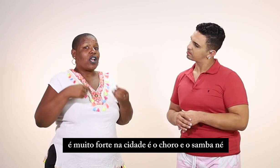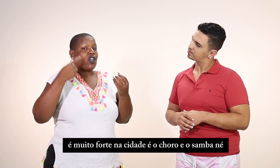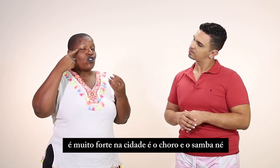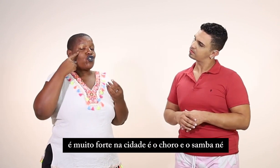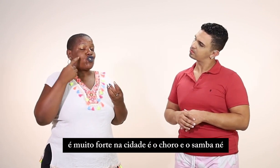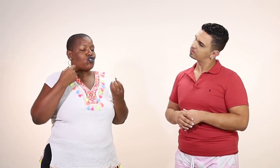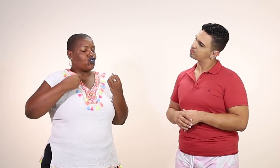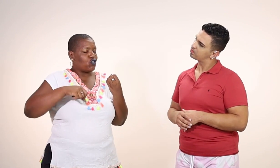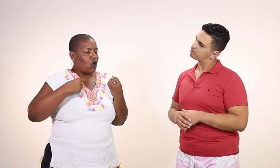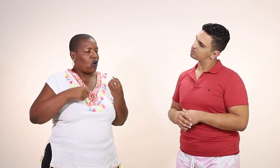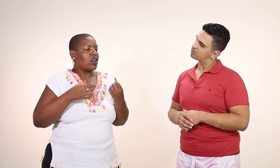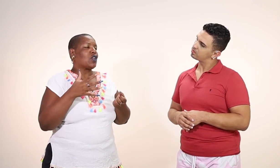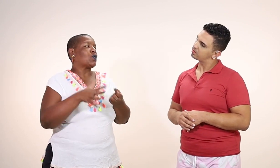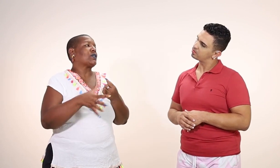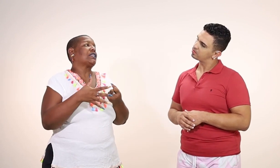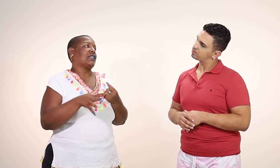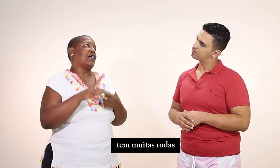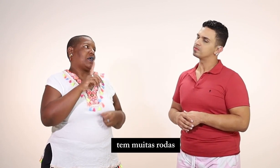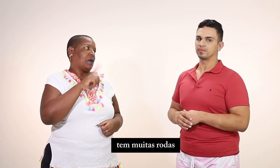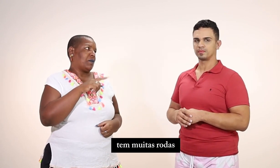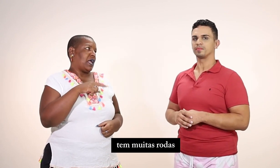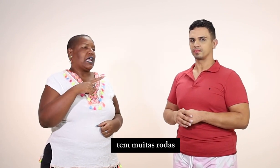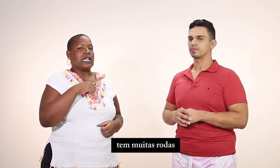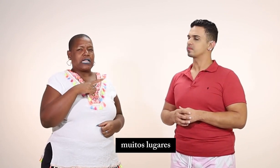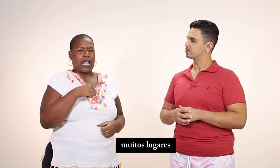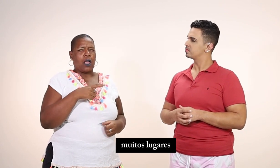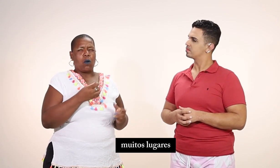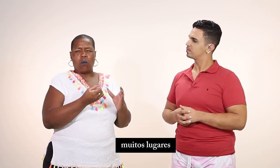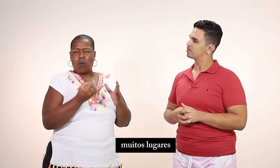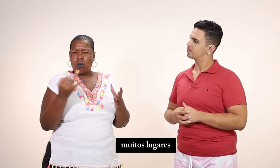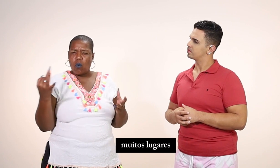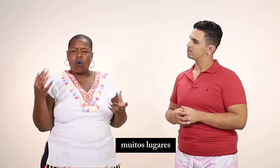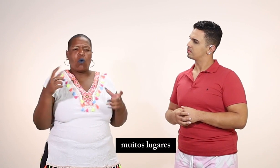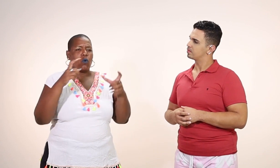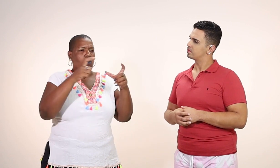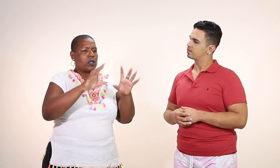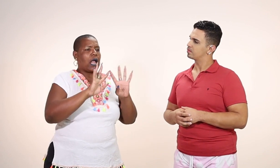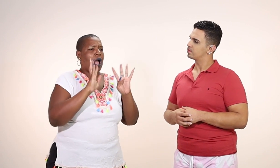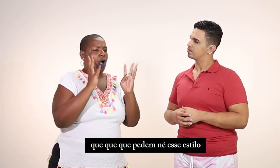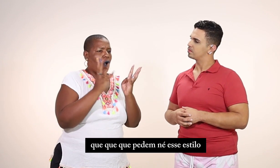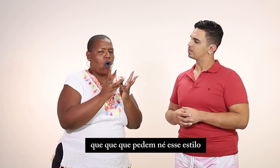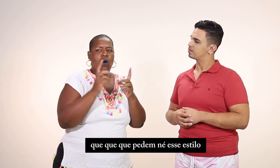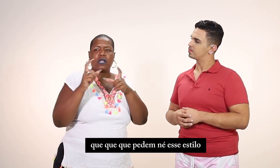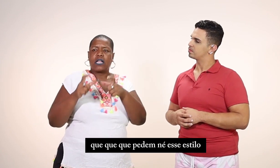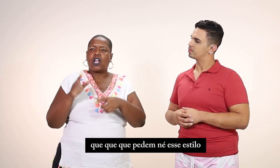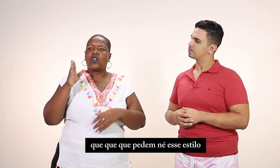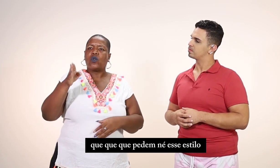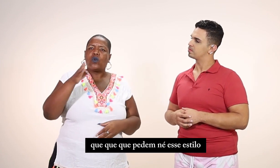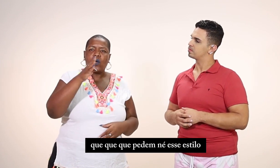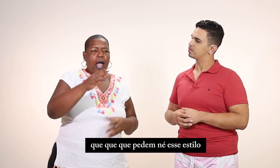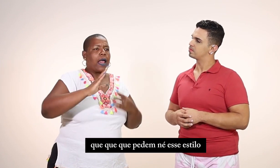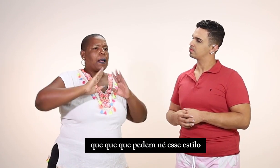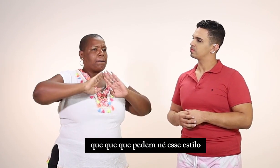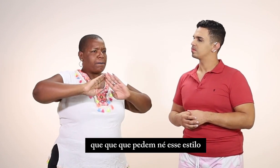né? Tem muitas rodas, muitos lugares que pedem, né, esse